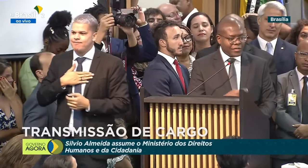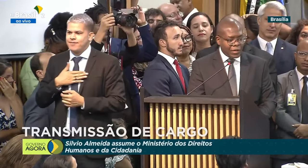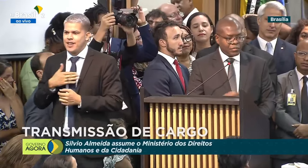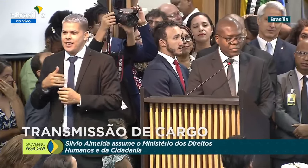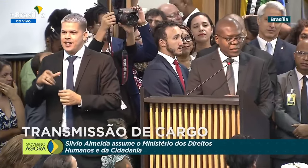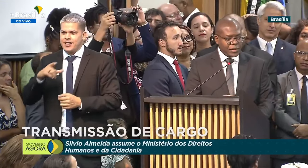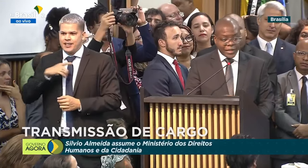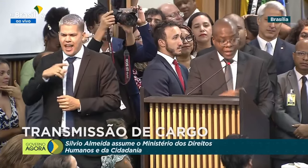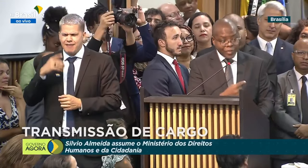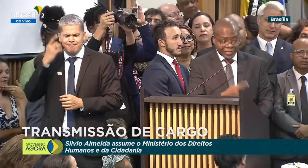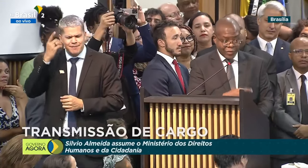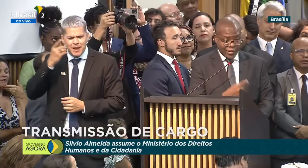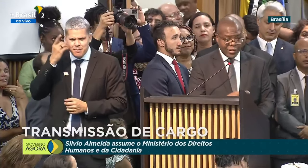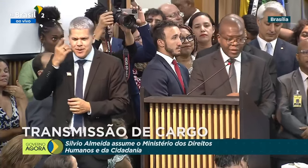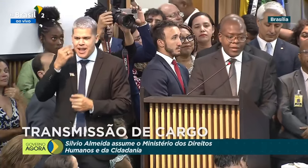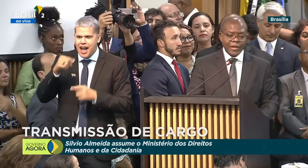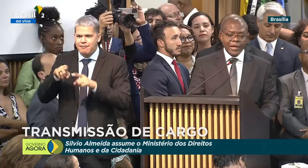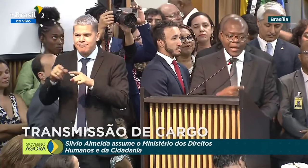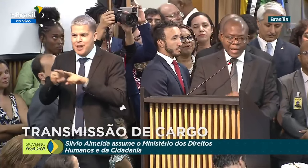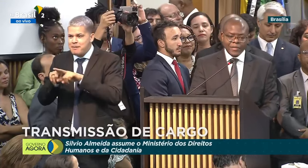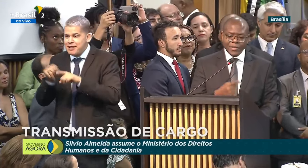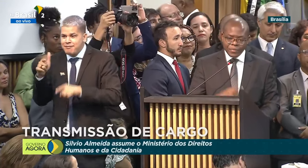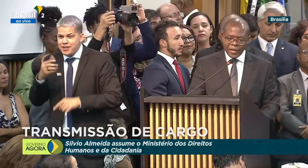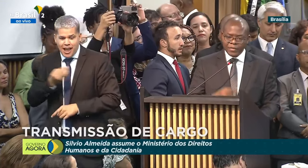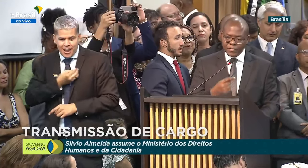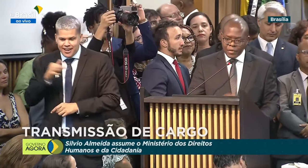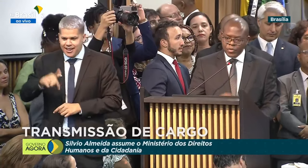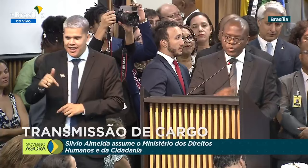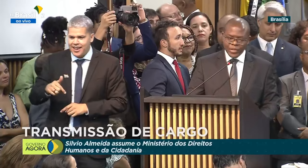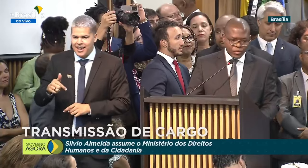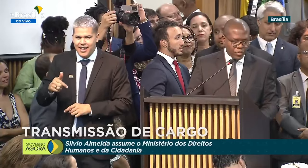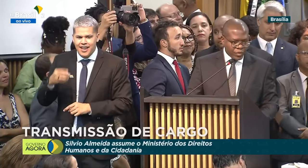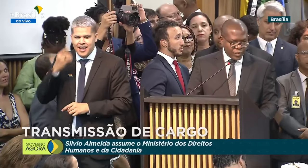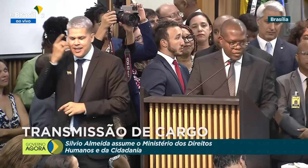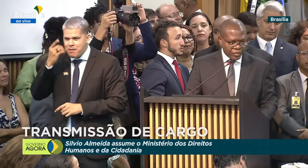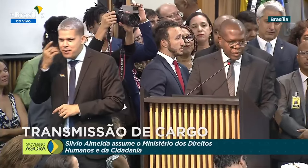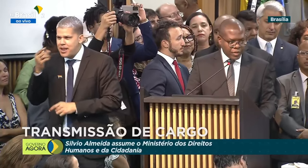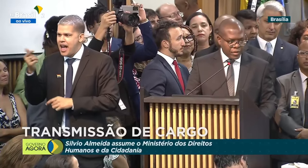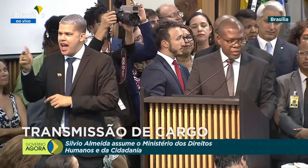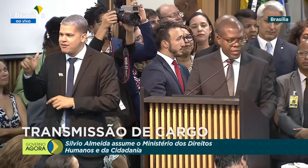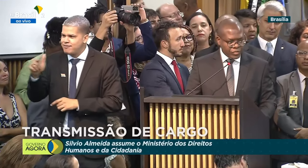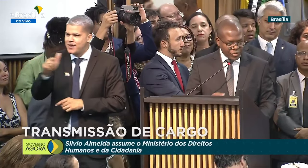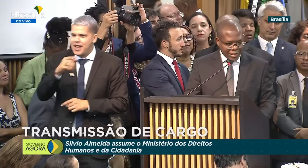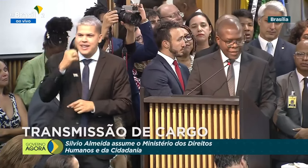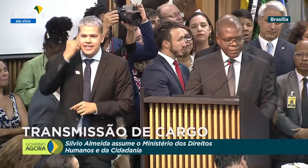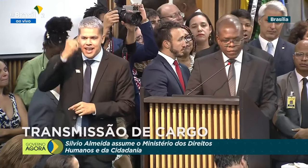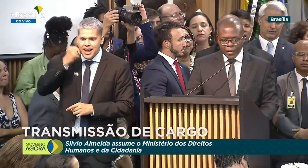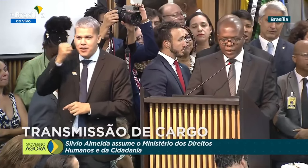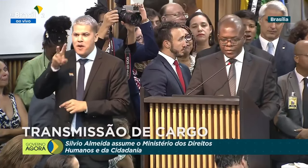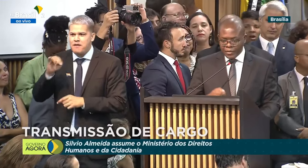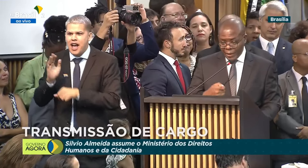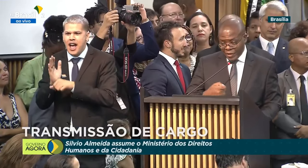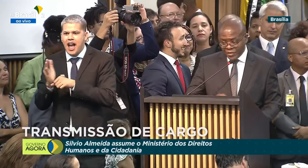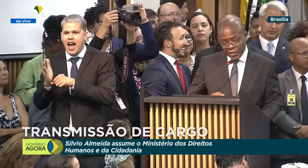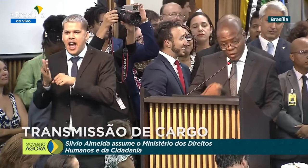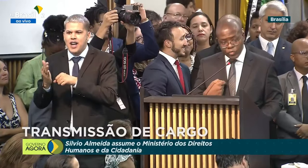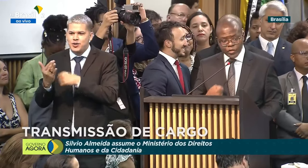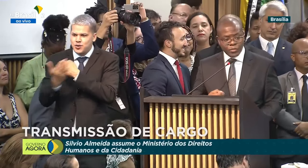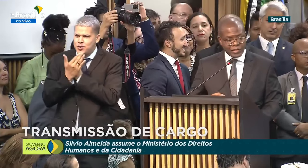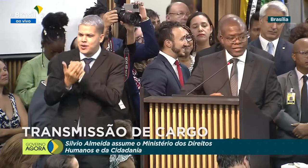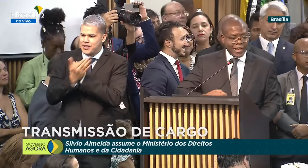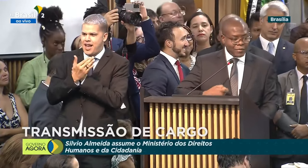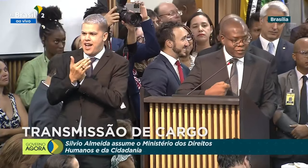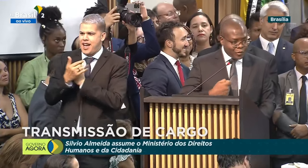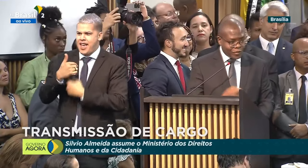que aqui estão que não estão aqui eles também vão assumir esse compromisso de me ajudar a partir